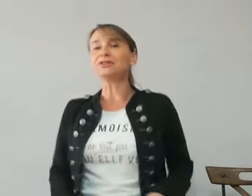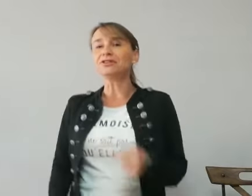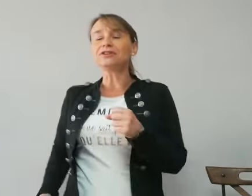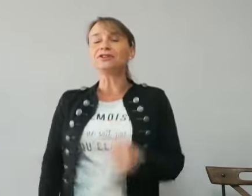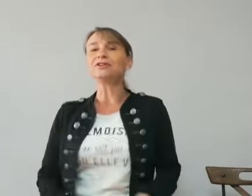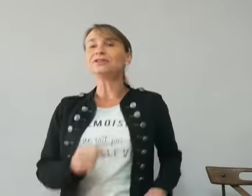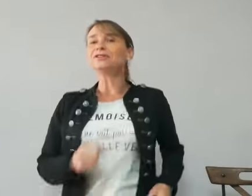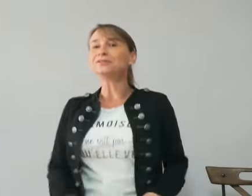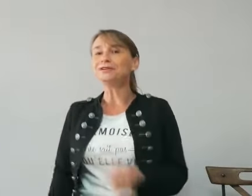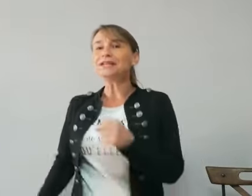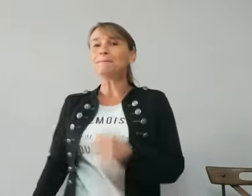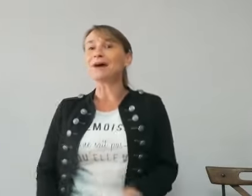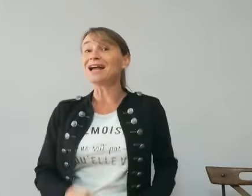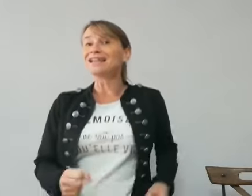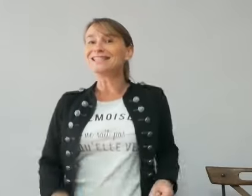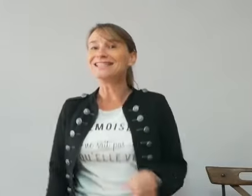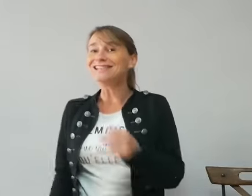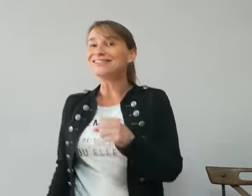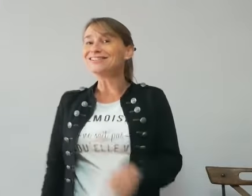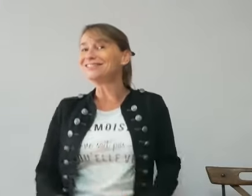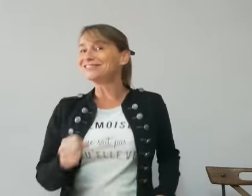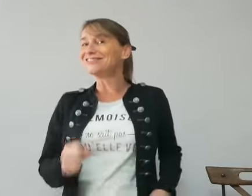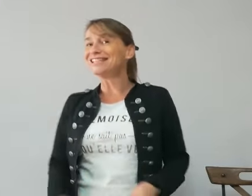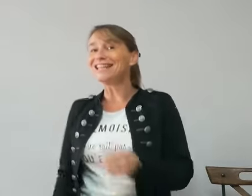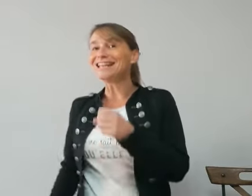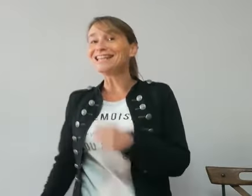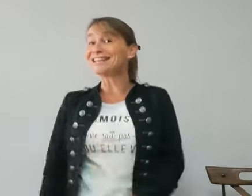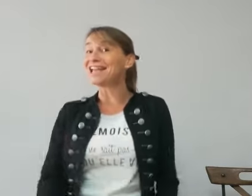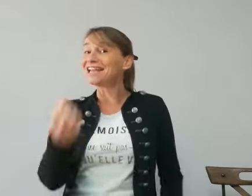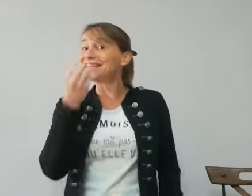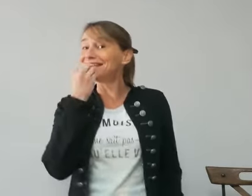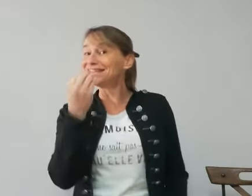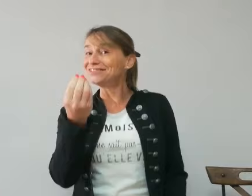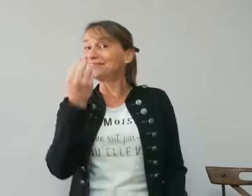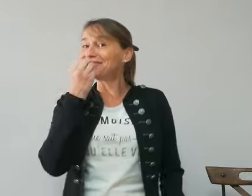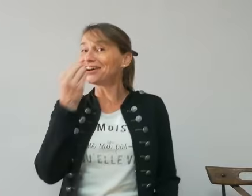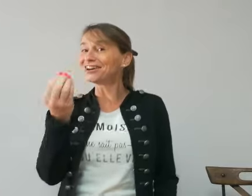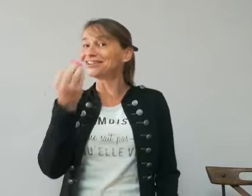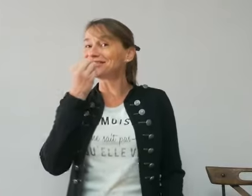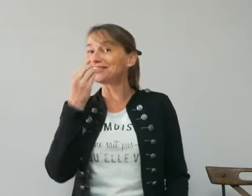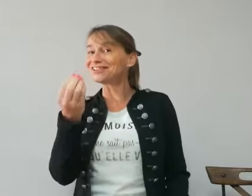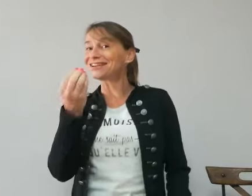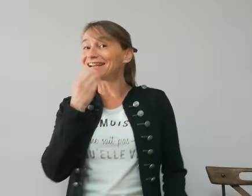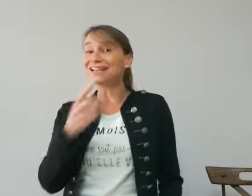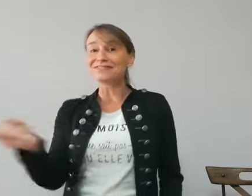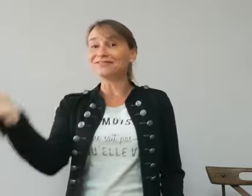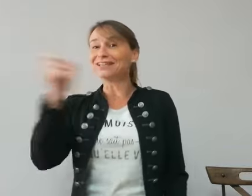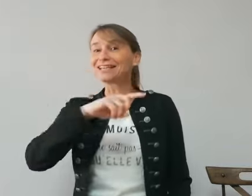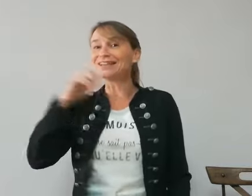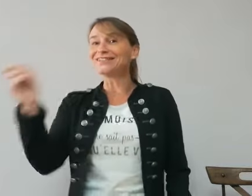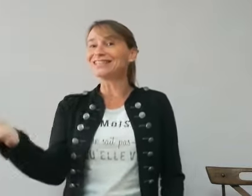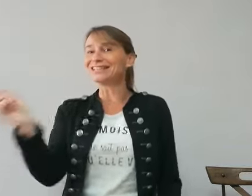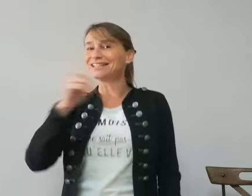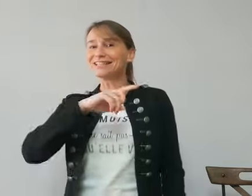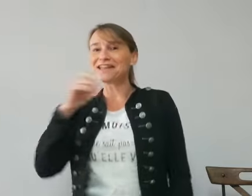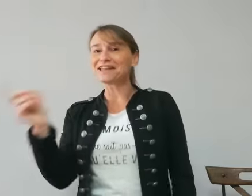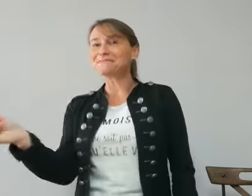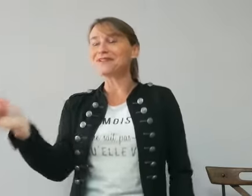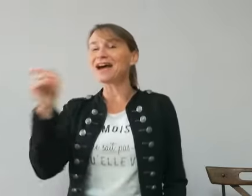pendant que le loup n'y est pas Si le loup y était, il nous mangerait Mais comme il n'y est pas,